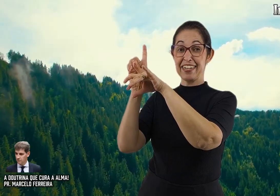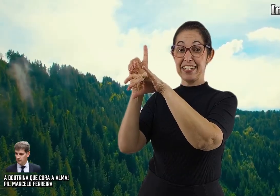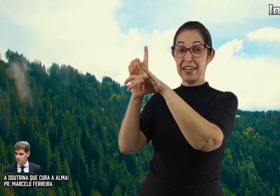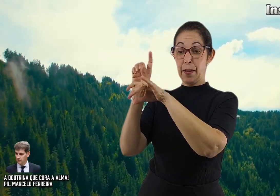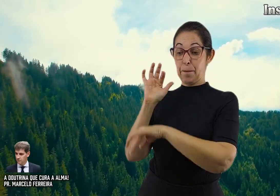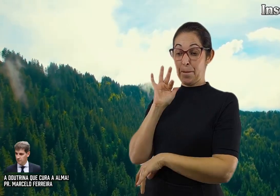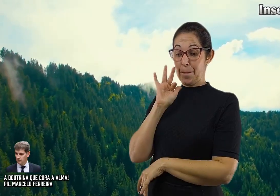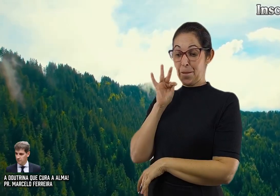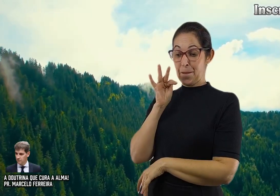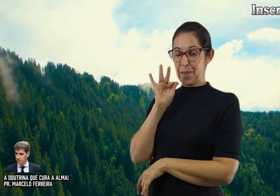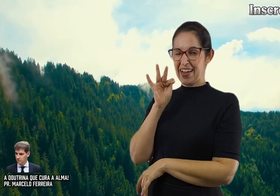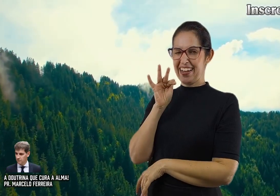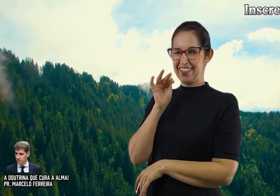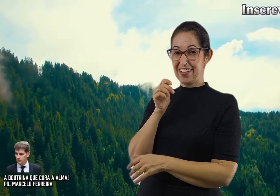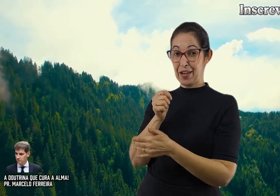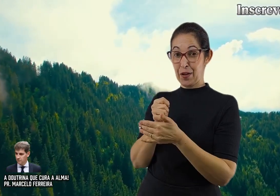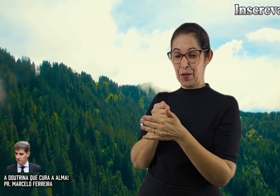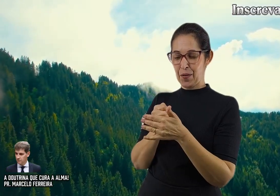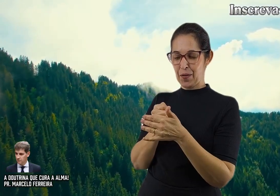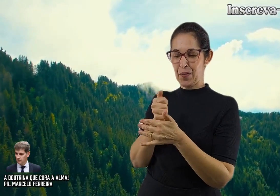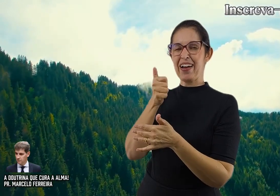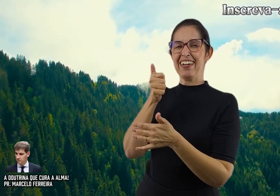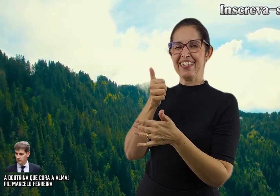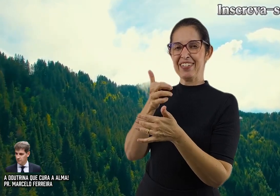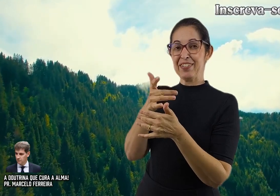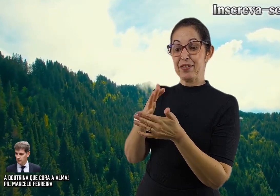vem, em breve Ele